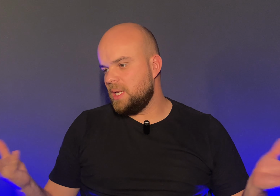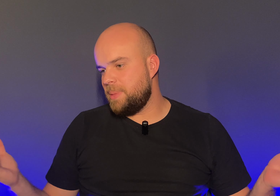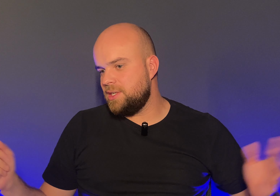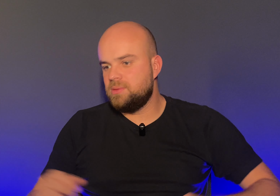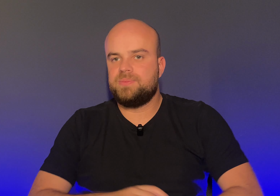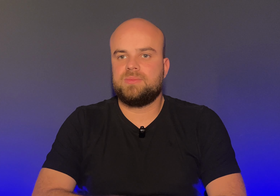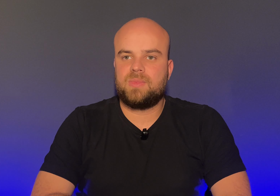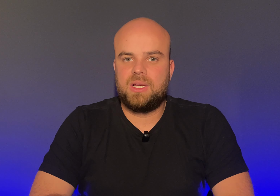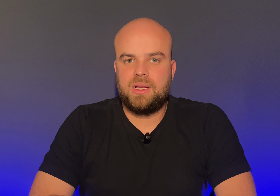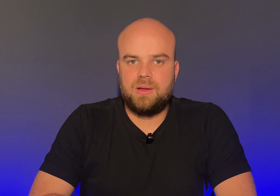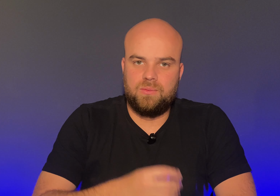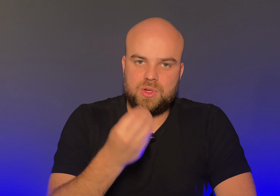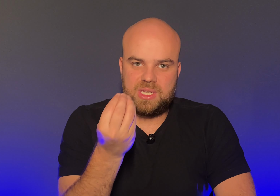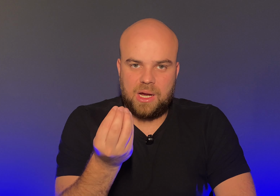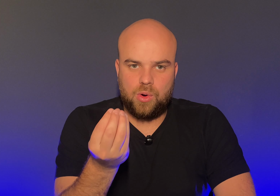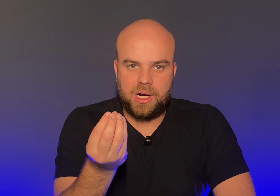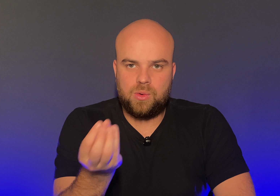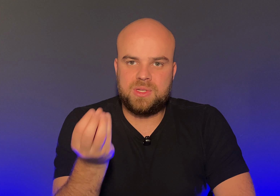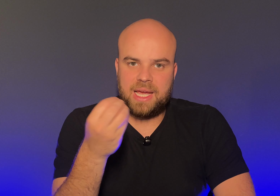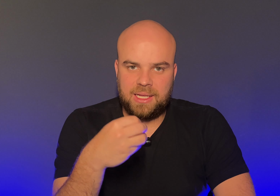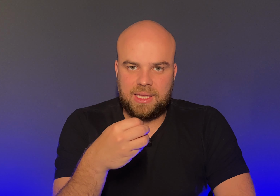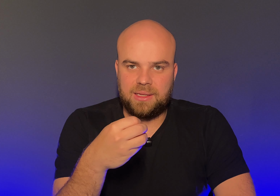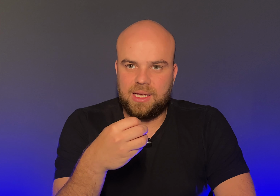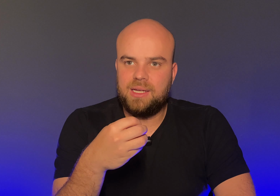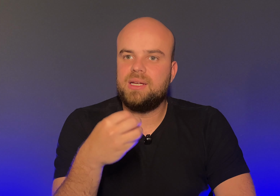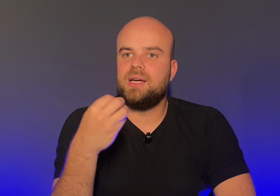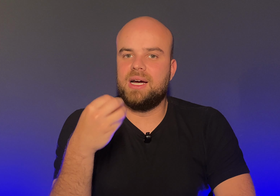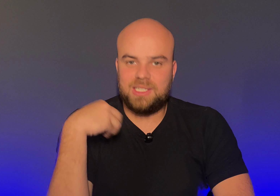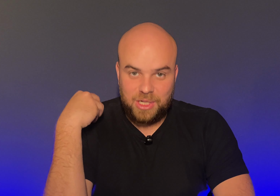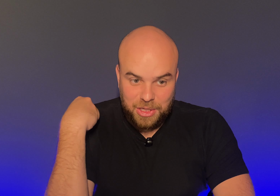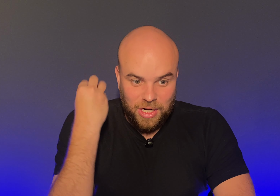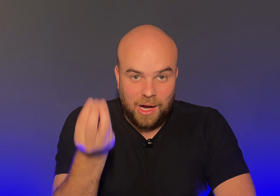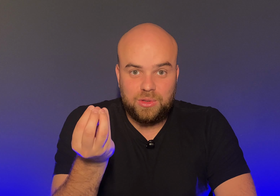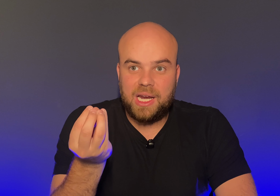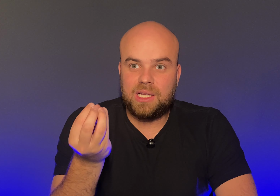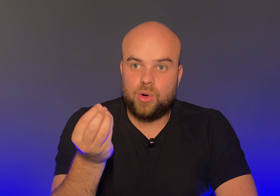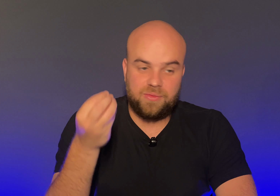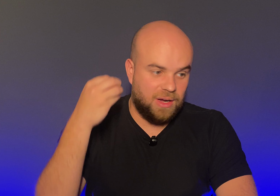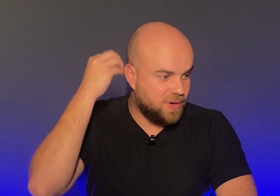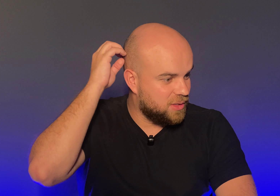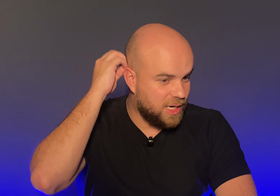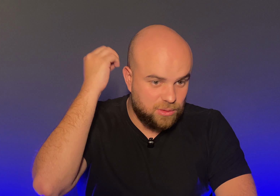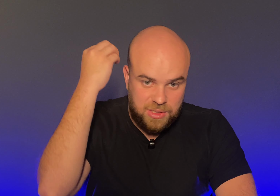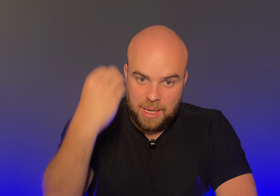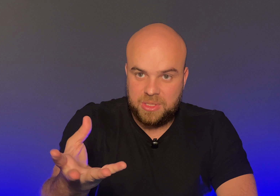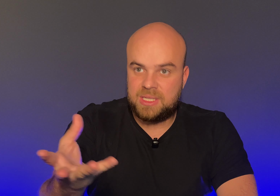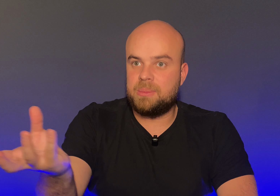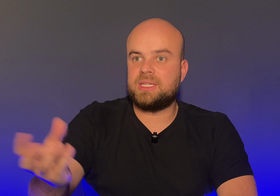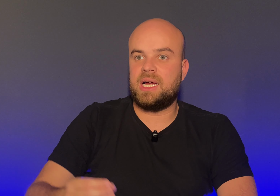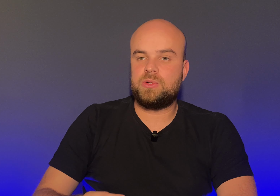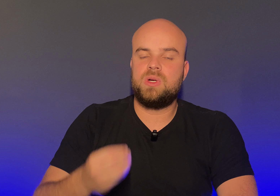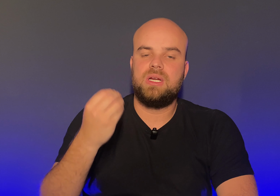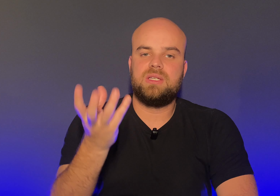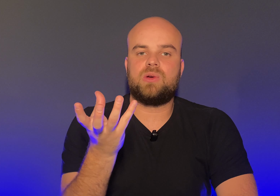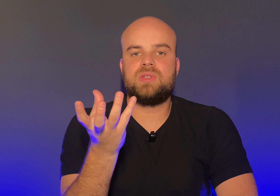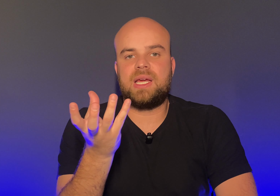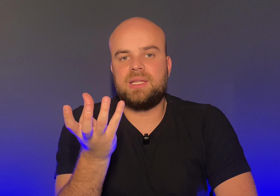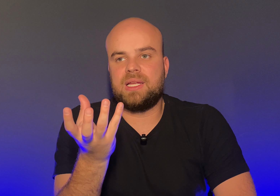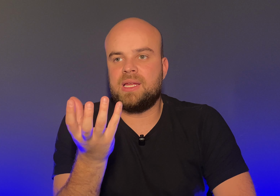Depende você agora consegue entender antes de criticar o treinador ficar falando ele não sabe sistema tático você consegue entender